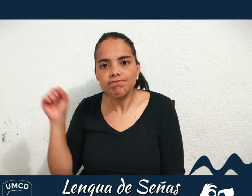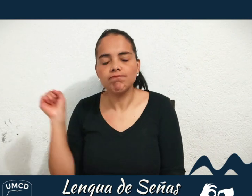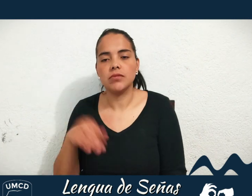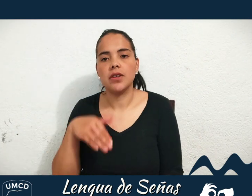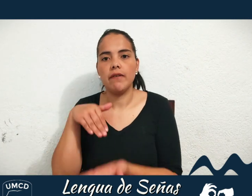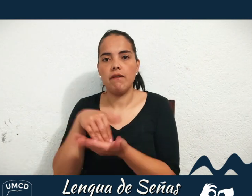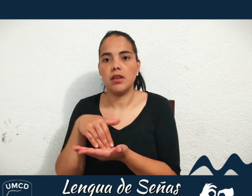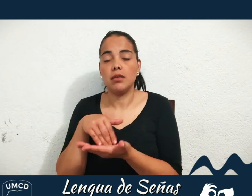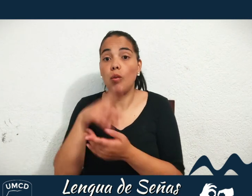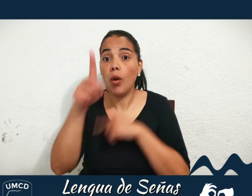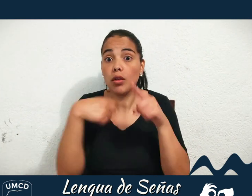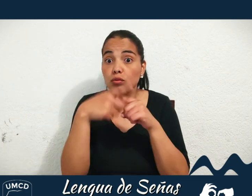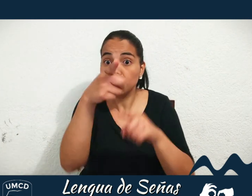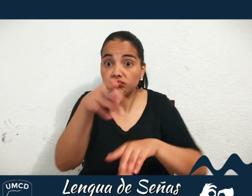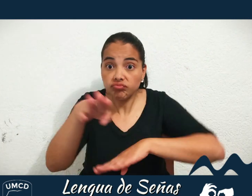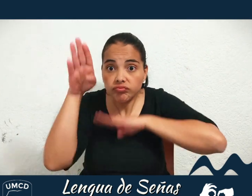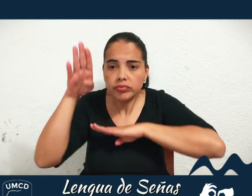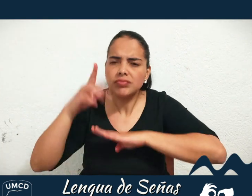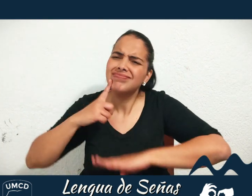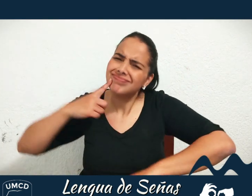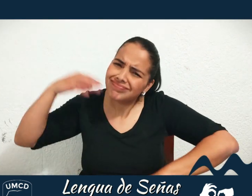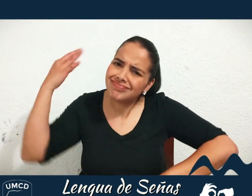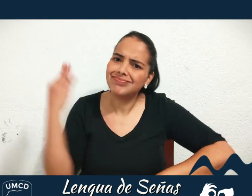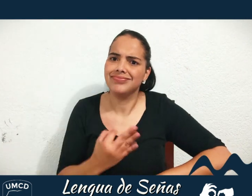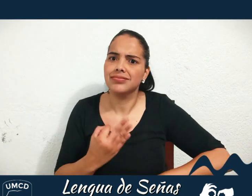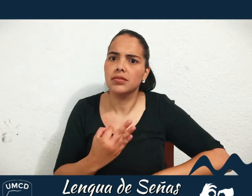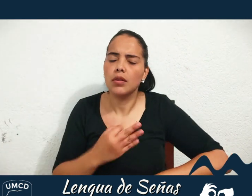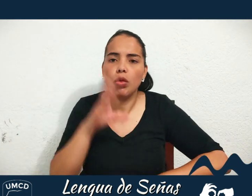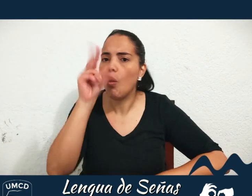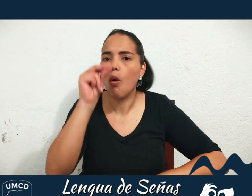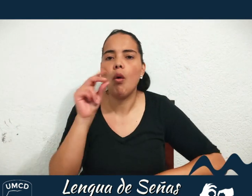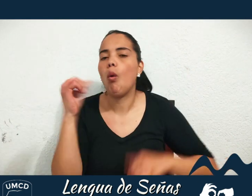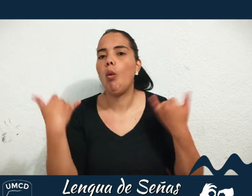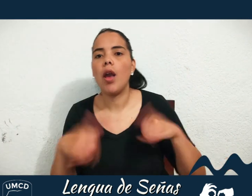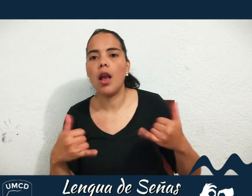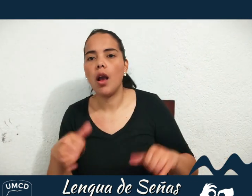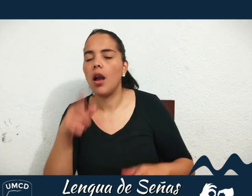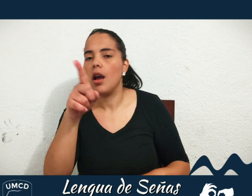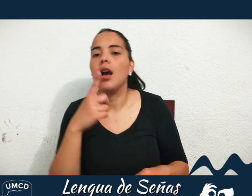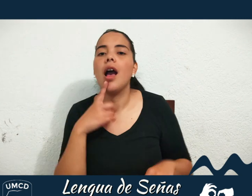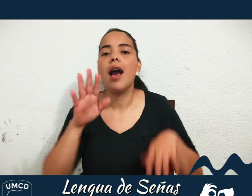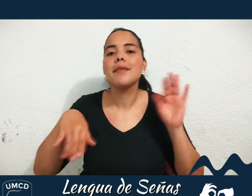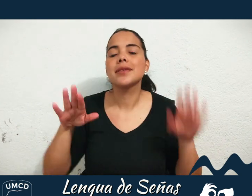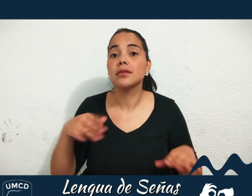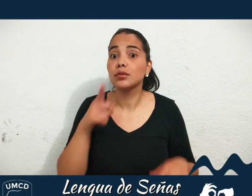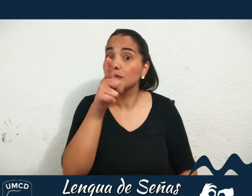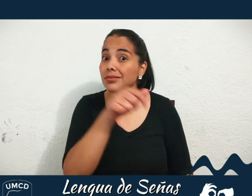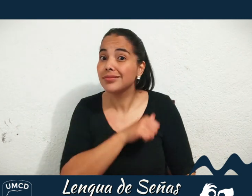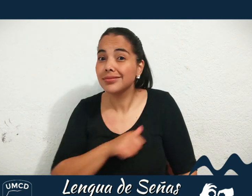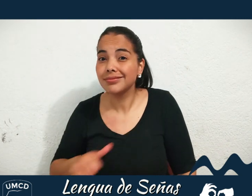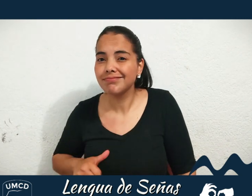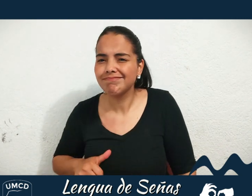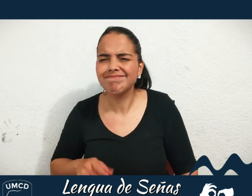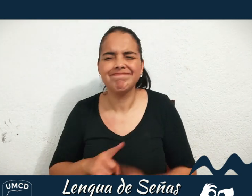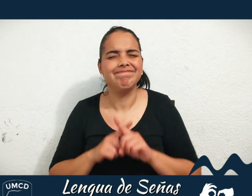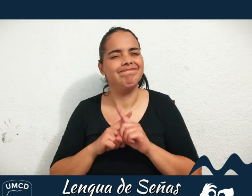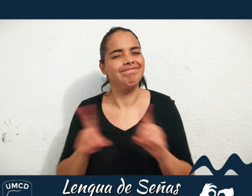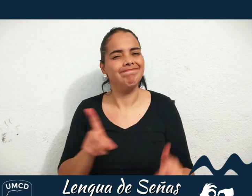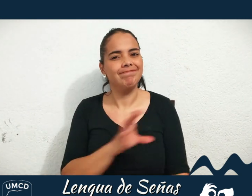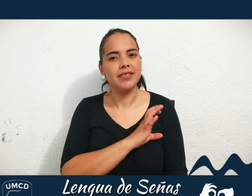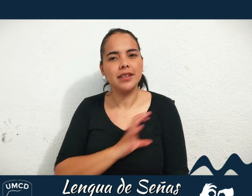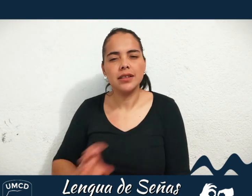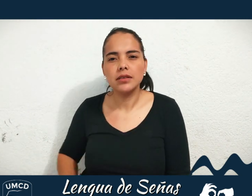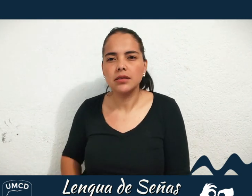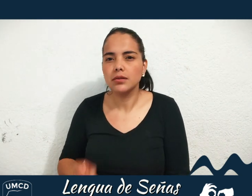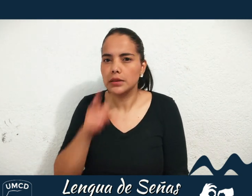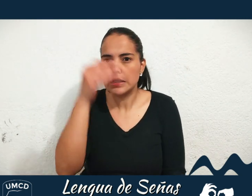algo que nosotros quisiéramos participar. Tenemos que ser sinceros en las maneras como respondemos. Nuestro carácter cristiano